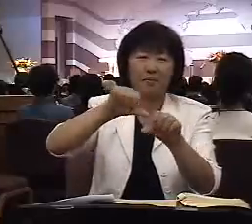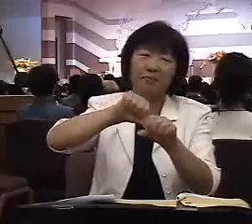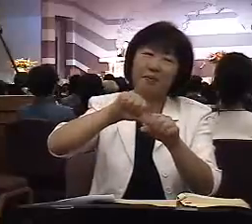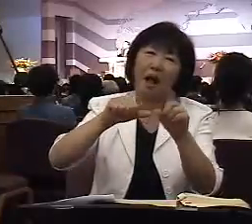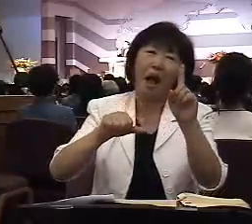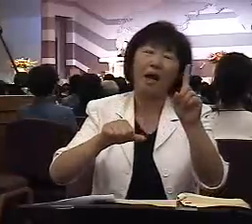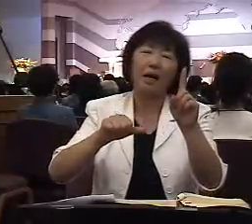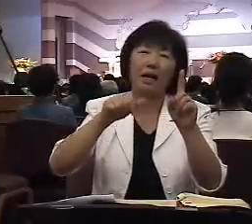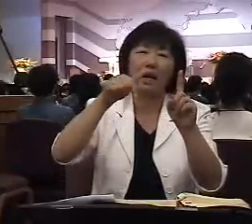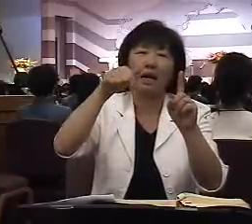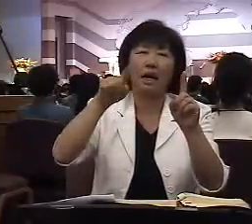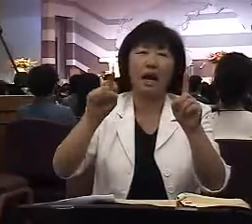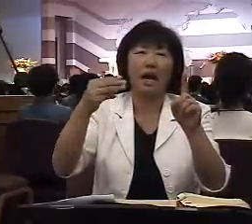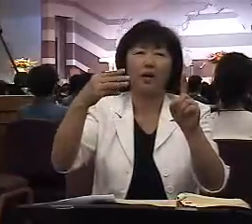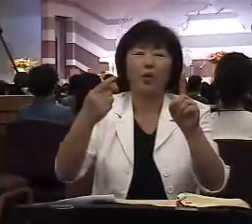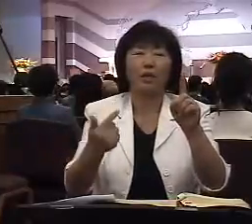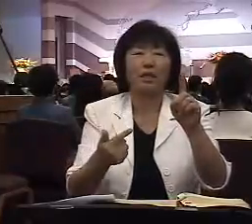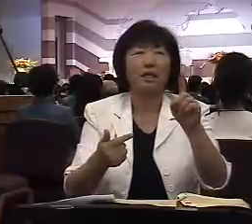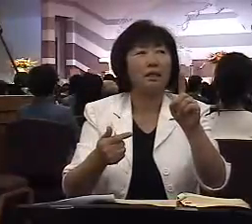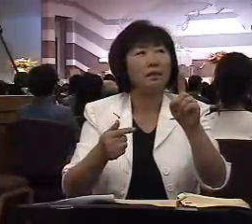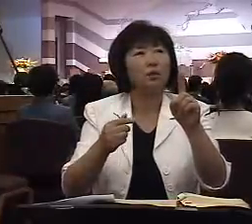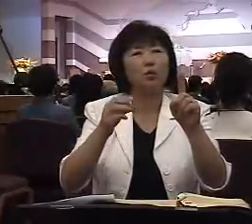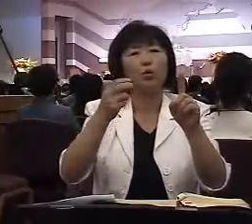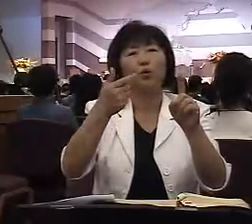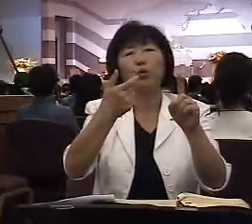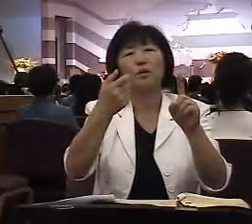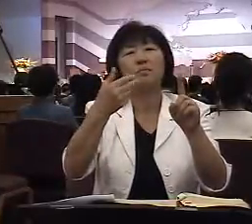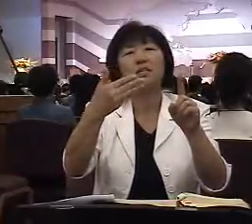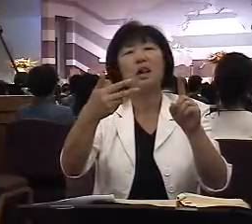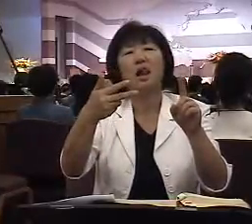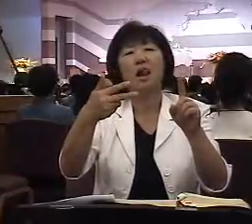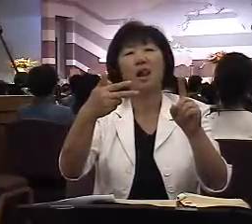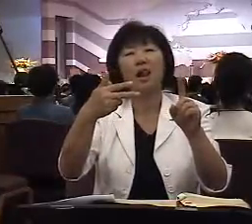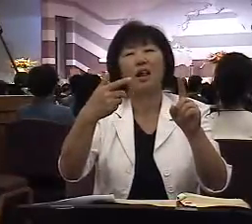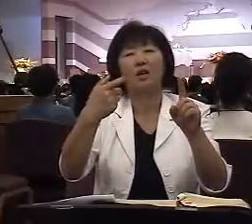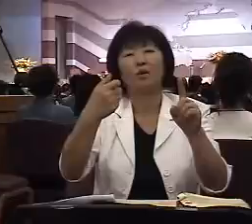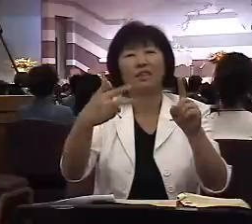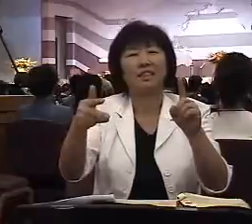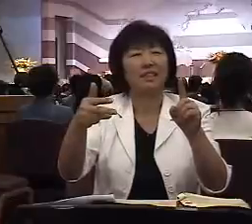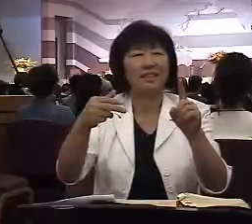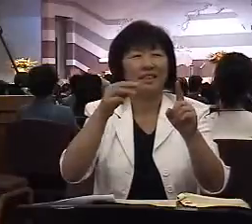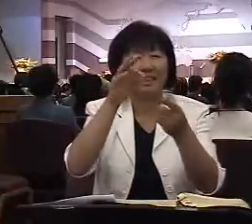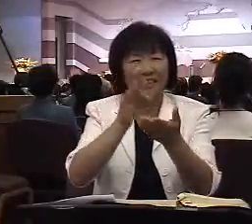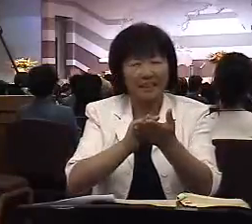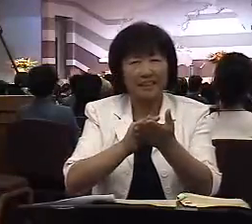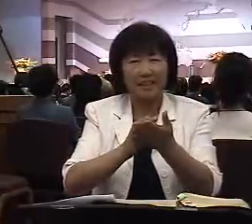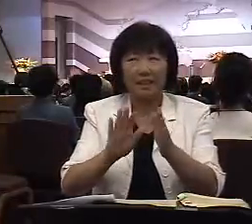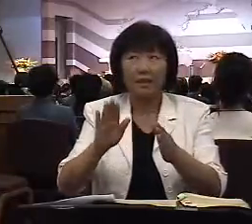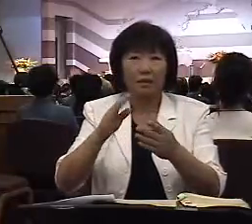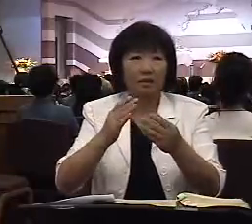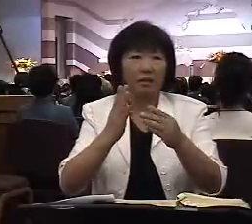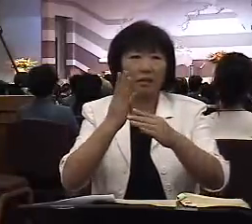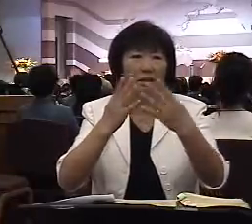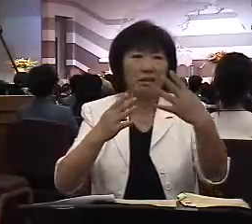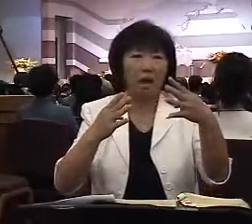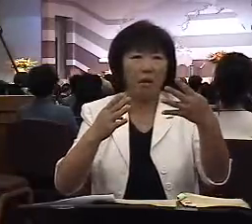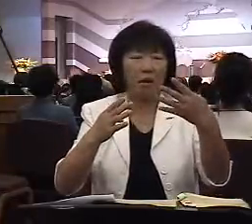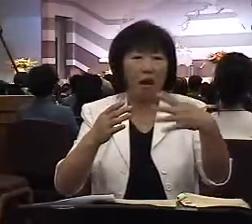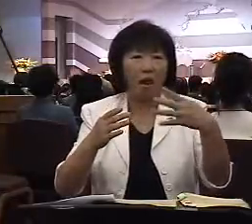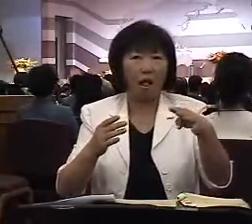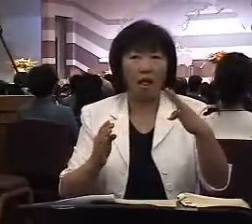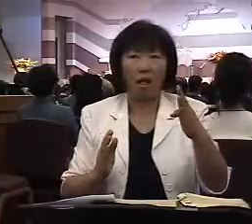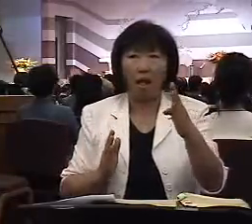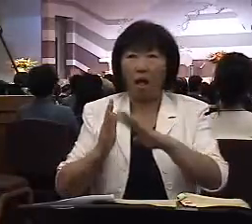이제 한 갈론에 4불 하는 기름을 넣으면서 두려운 생각이, 무서운 생각이 드는 거예요. 이 세상이 뭐 어떻게 되는 것